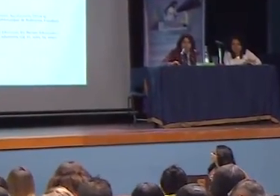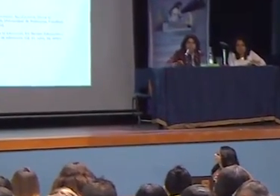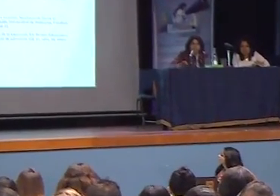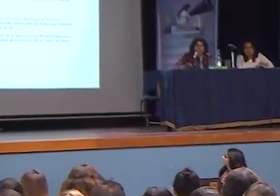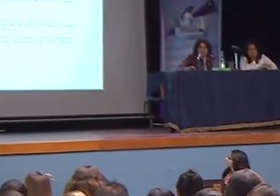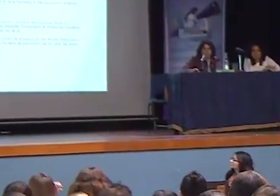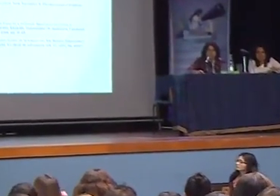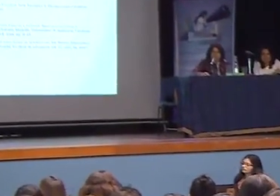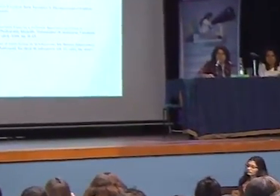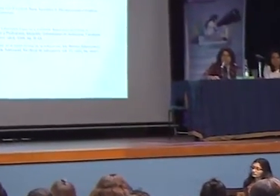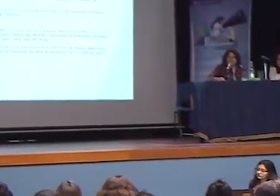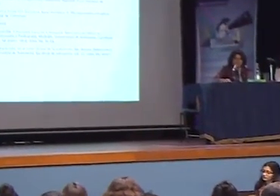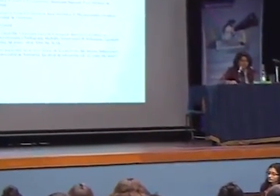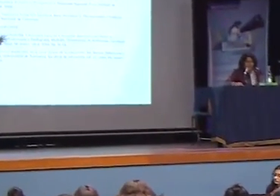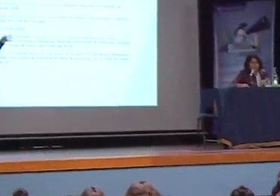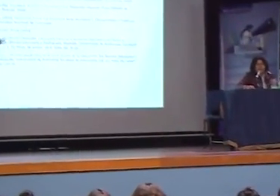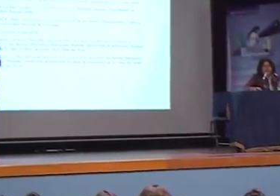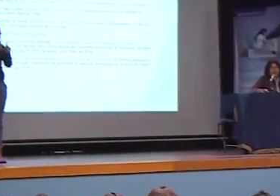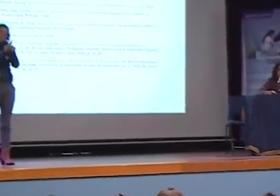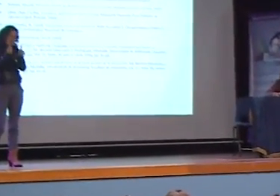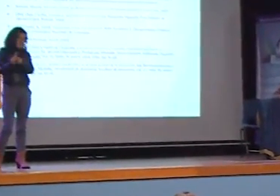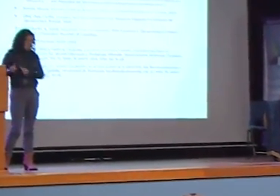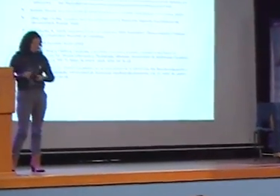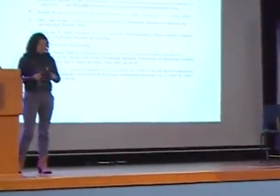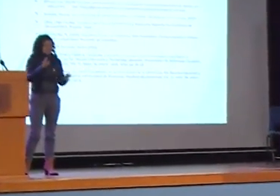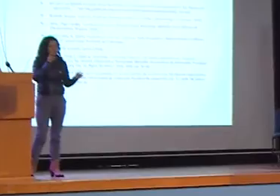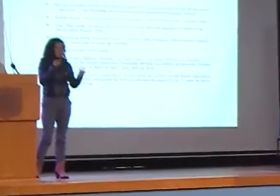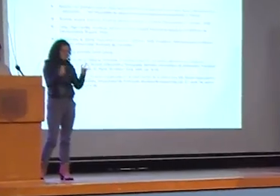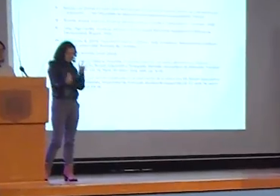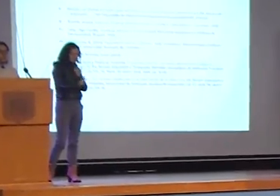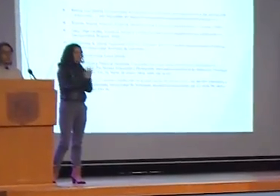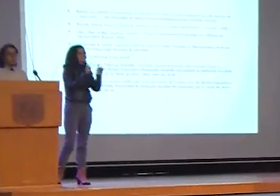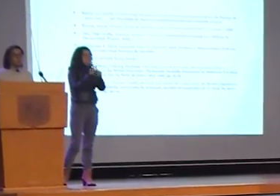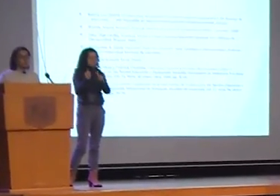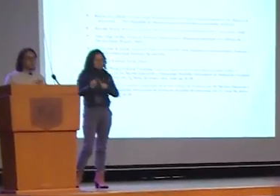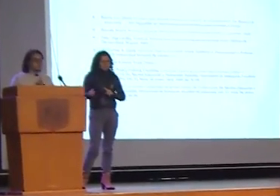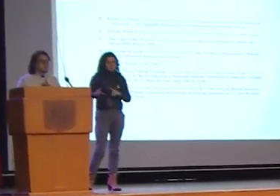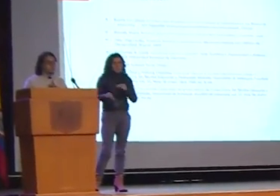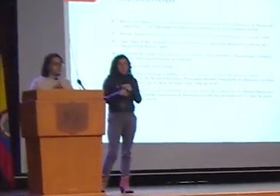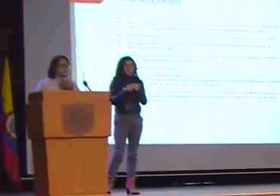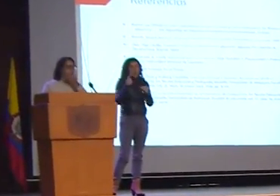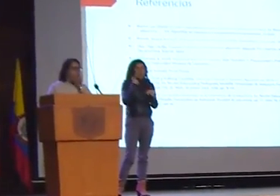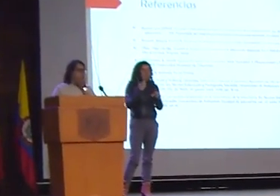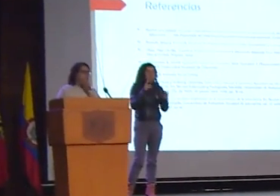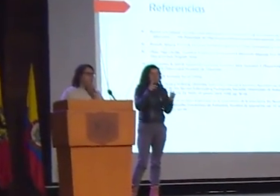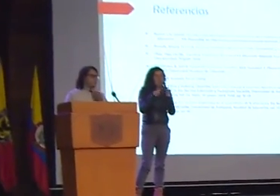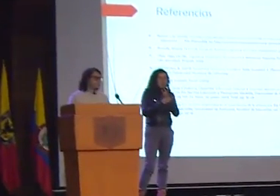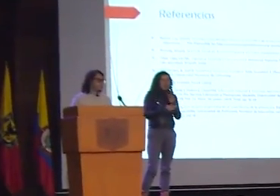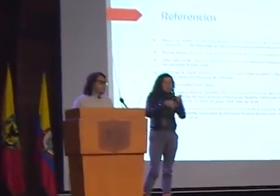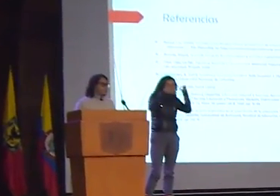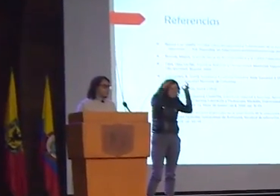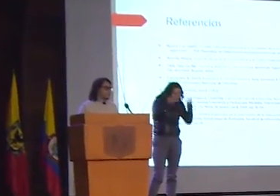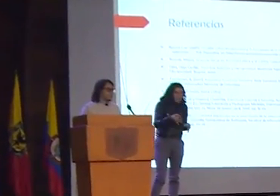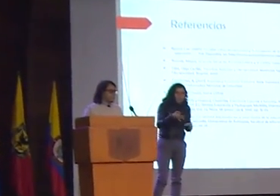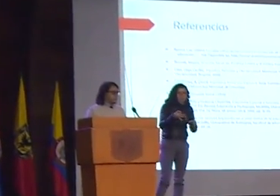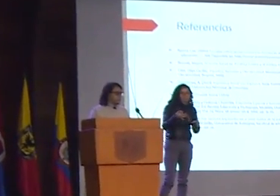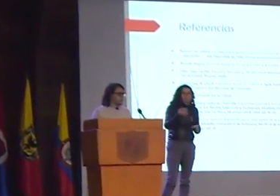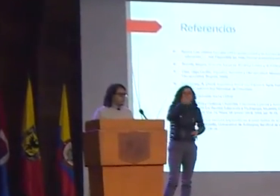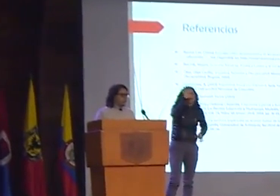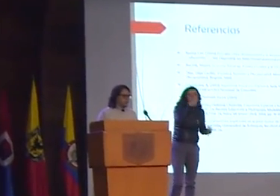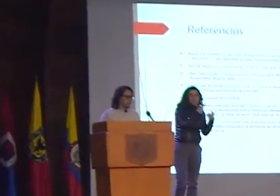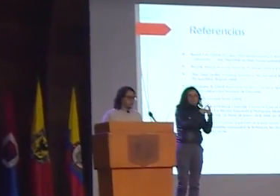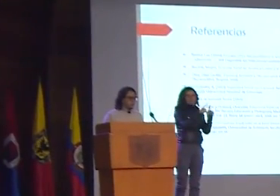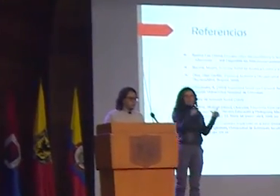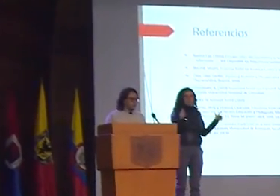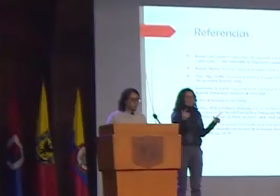distintos enfoques y distintas perspectivas. Saber que las mayorías de las propuestas oficiales se mueven en el paradigma liberal.